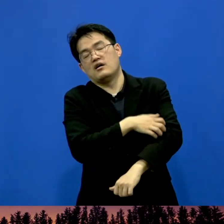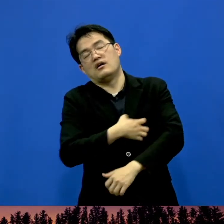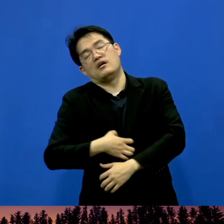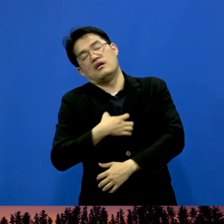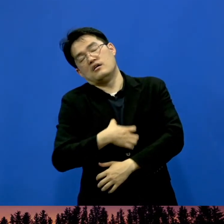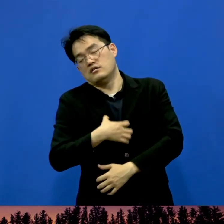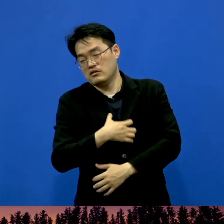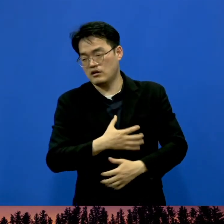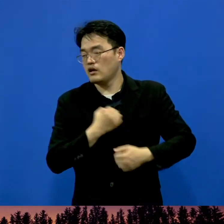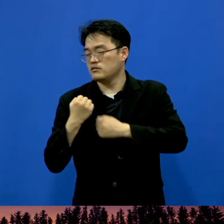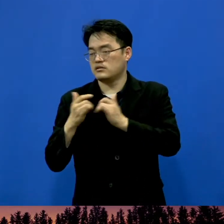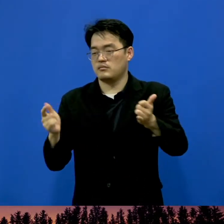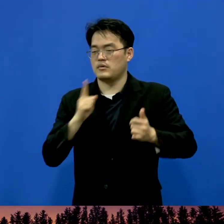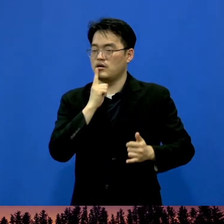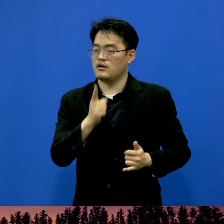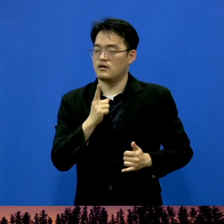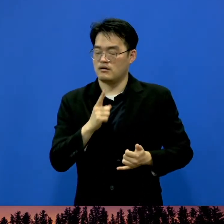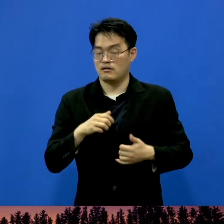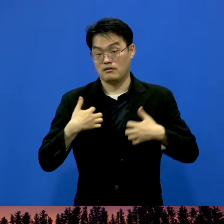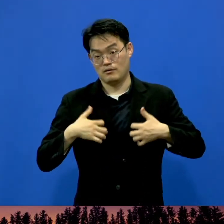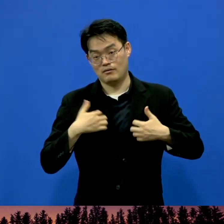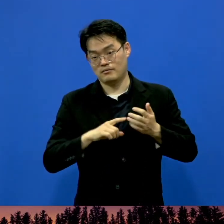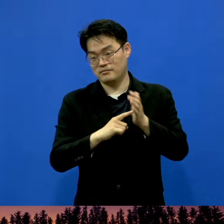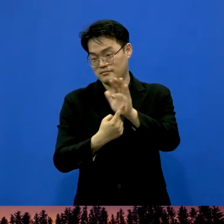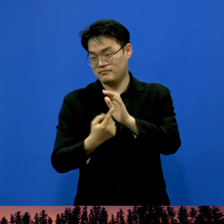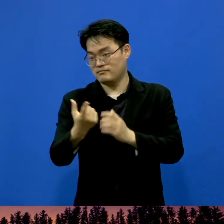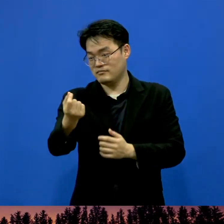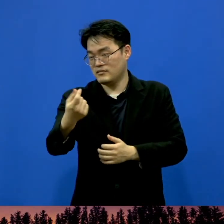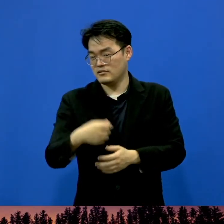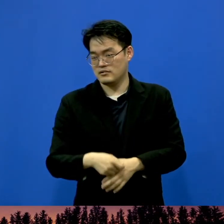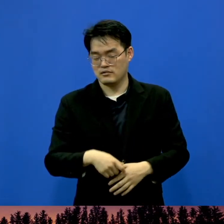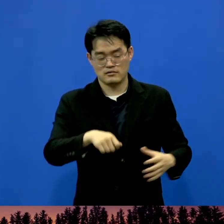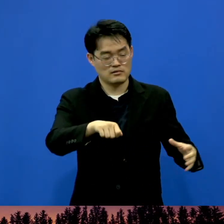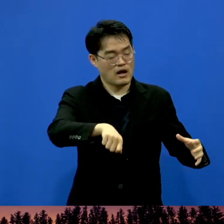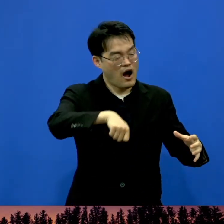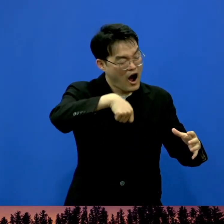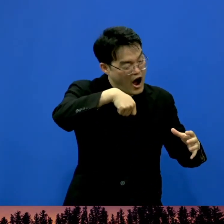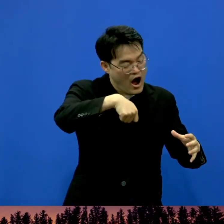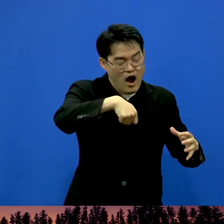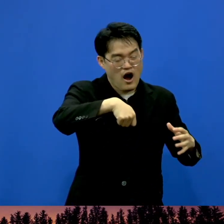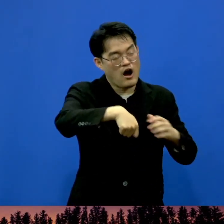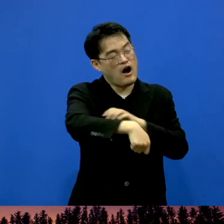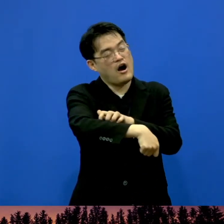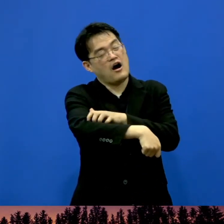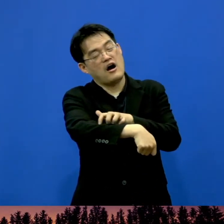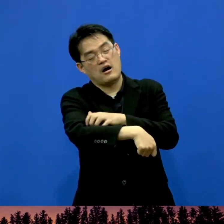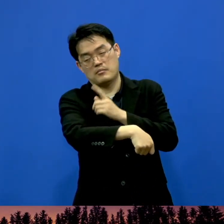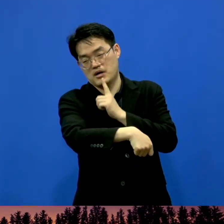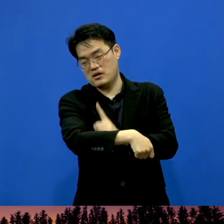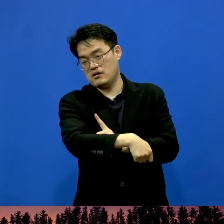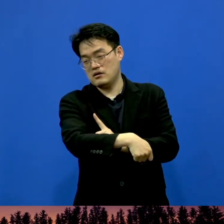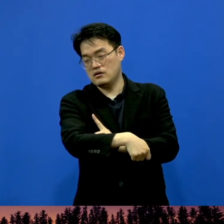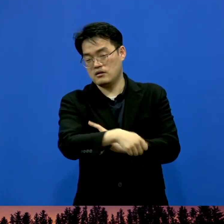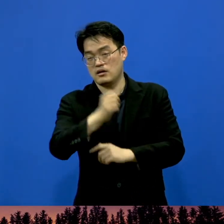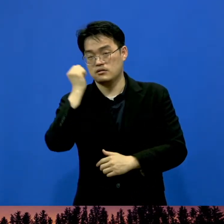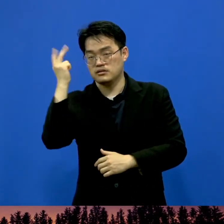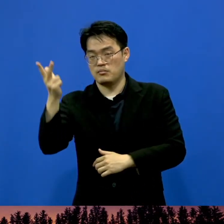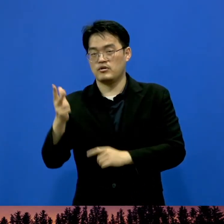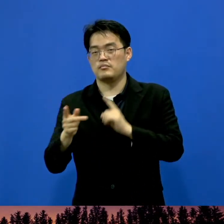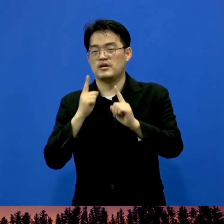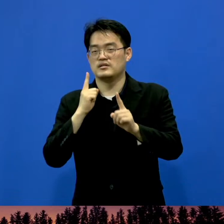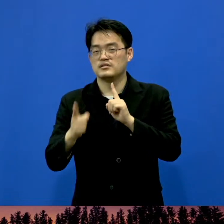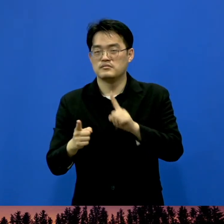거예요. 참 재미있는 표현이죠. 손도 간단하지 않는 거예요. 잠언 6장 9절 11절로 게으른 자야 내가 어느